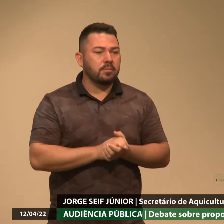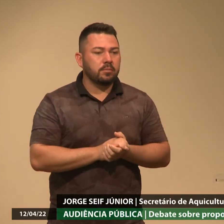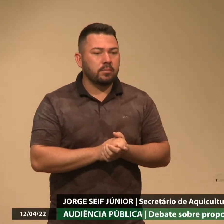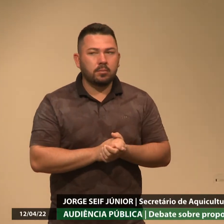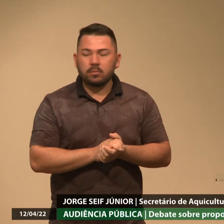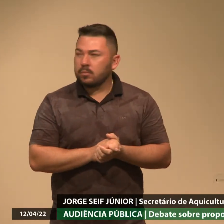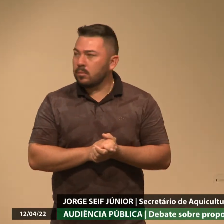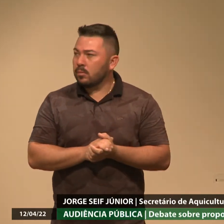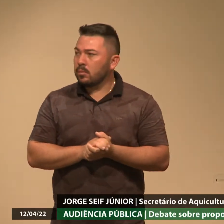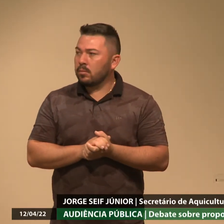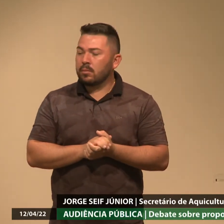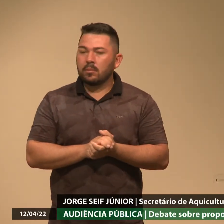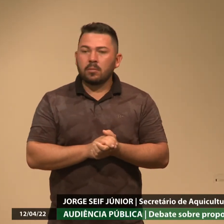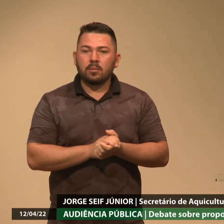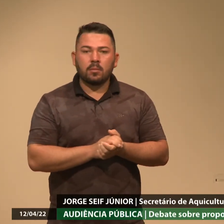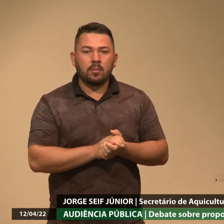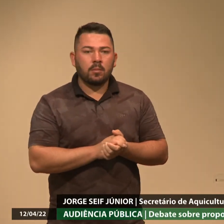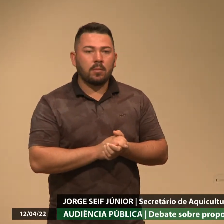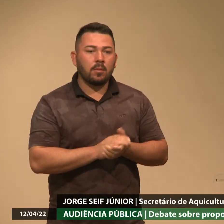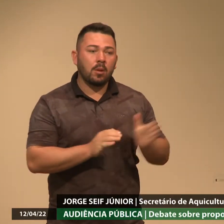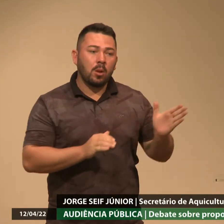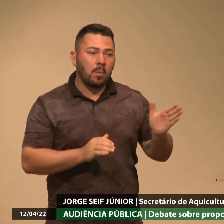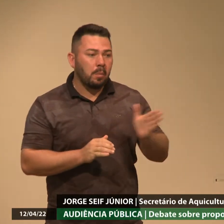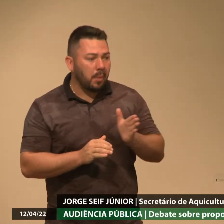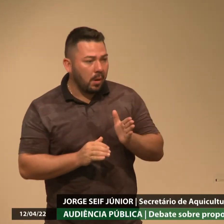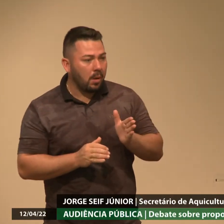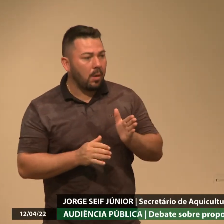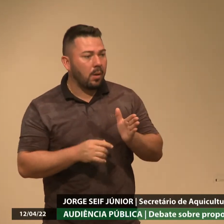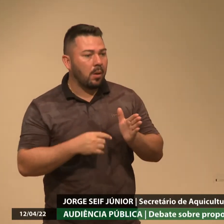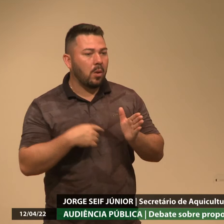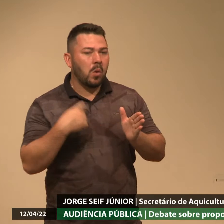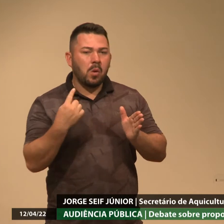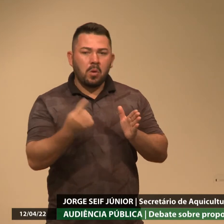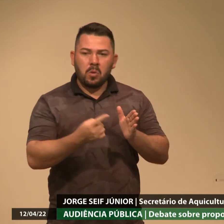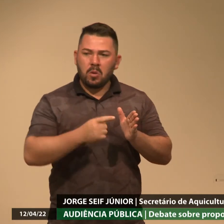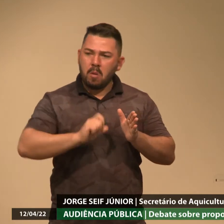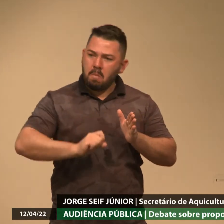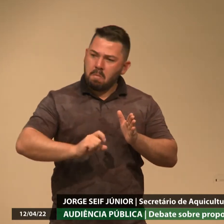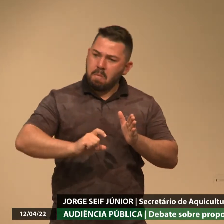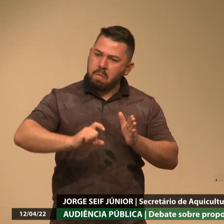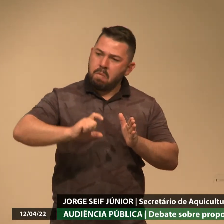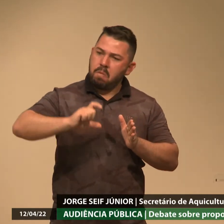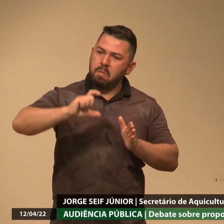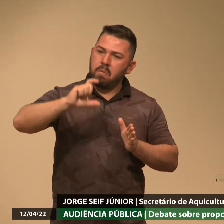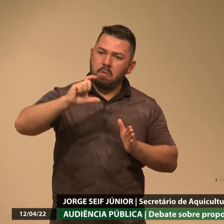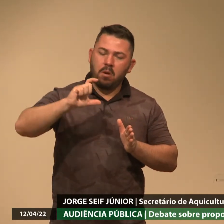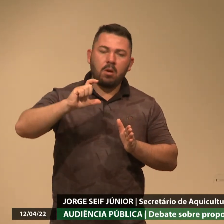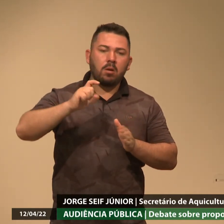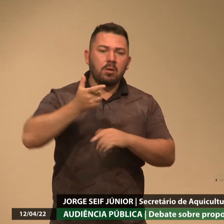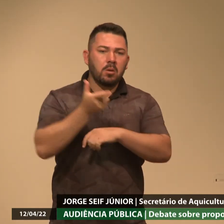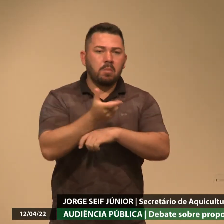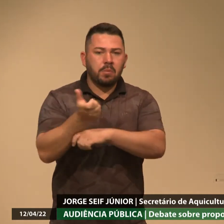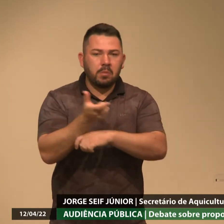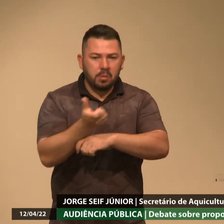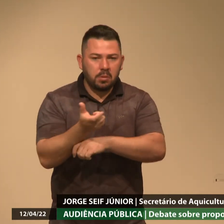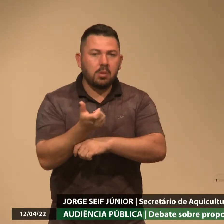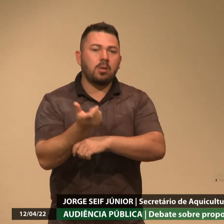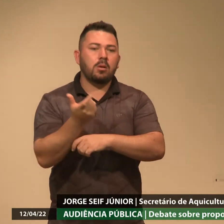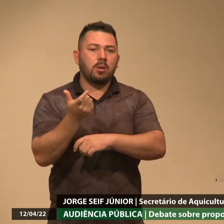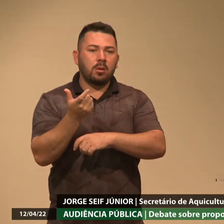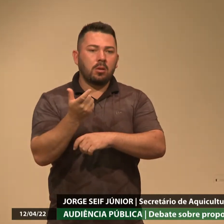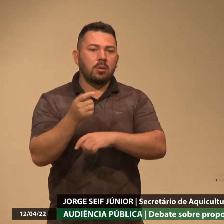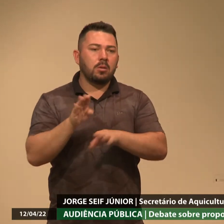e do presidente para cá mas praticamente dobramos um nosso número de caçadores atiradores